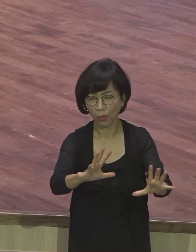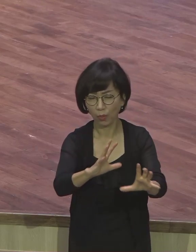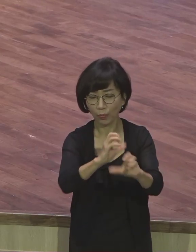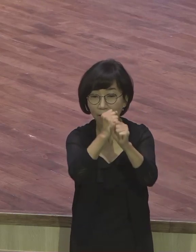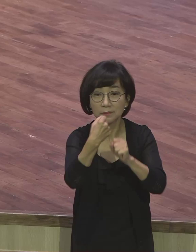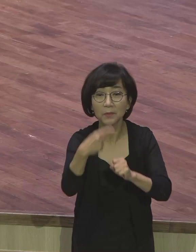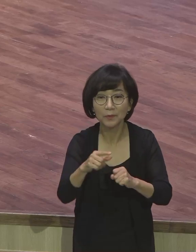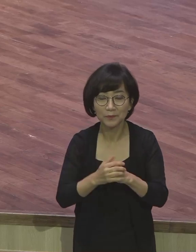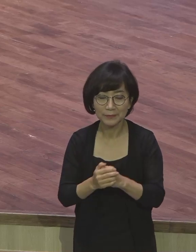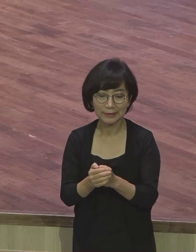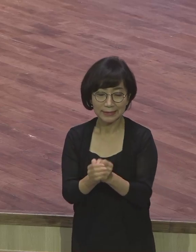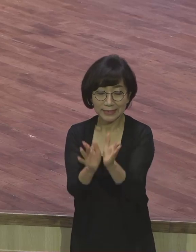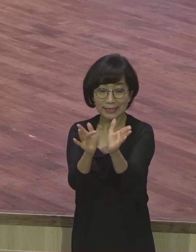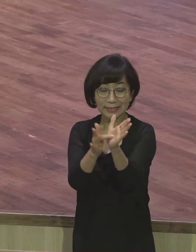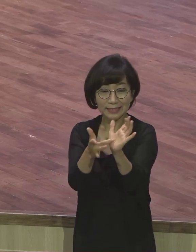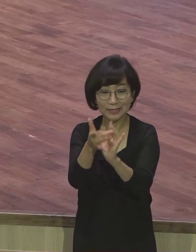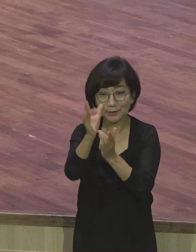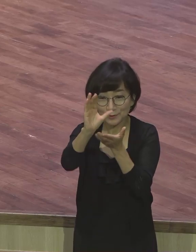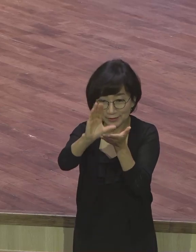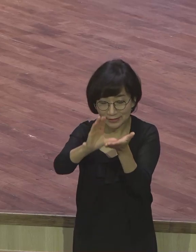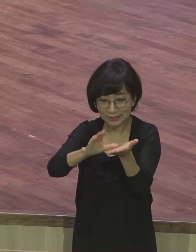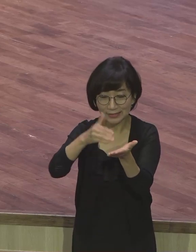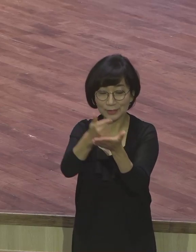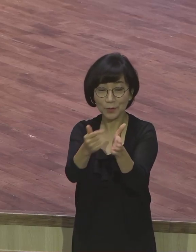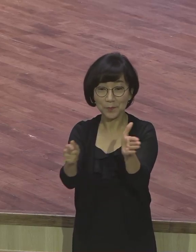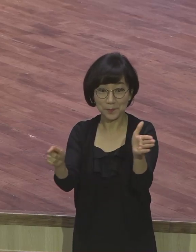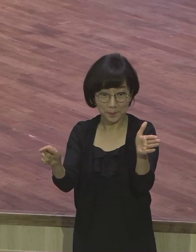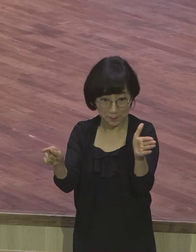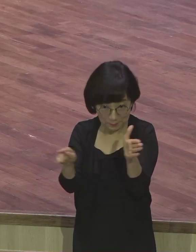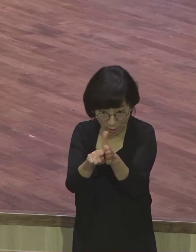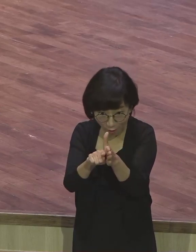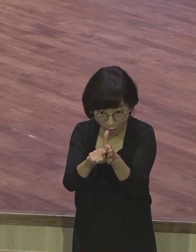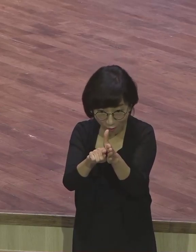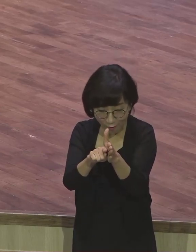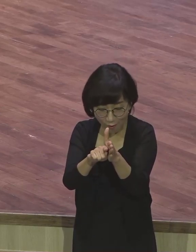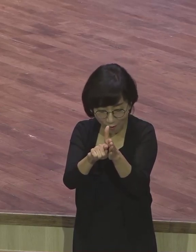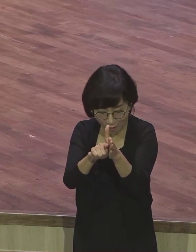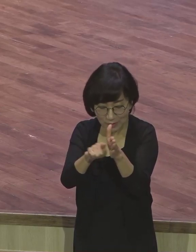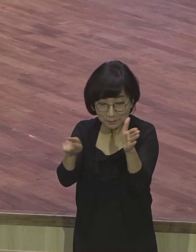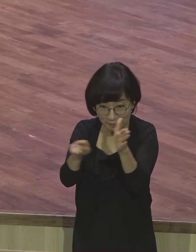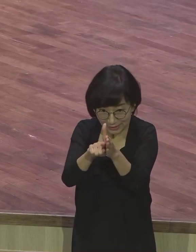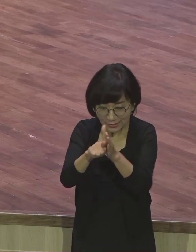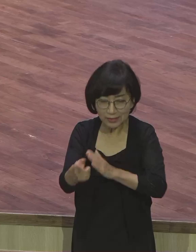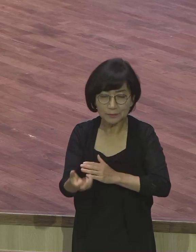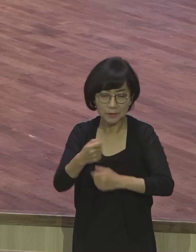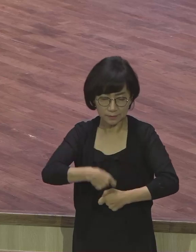예수 그리스도를 믿음으로 말미암아 어렵게 된다.